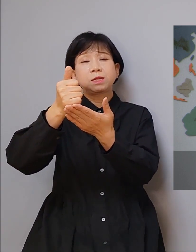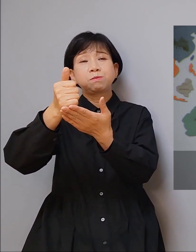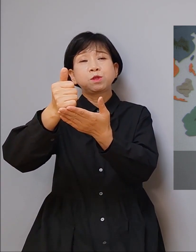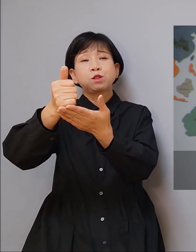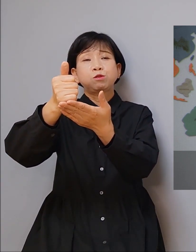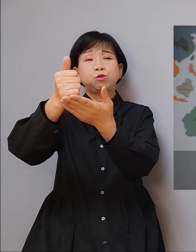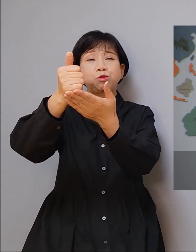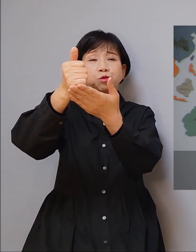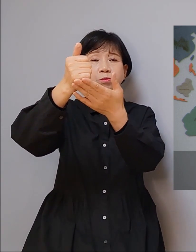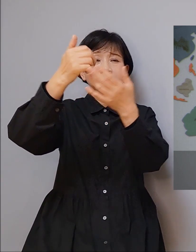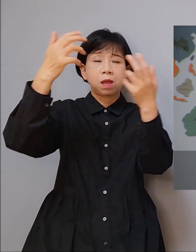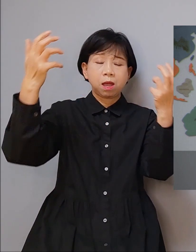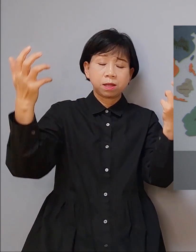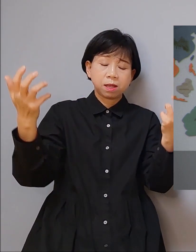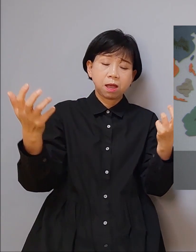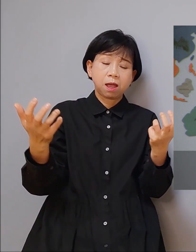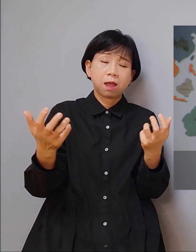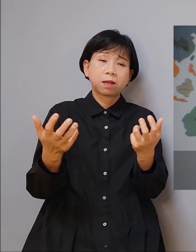성령님